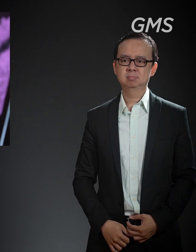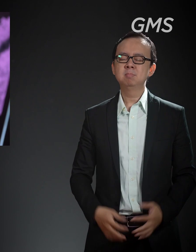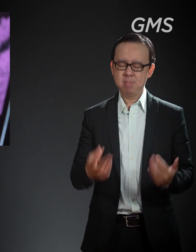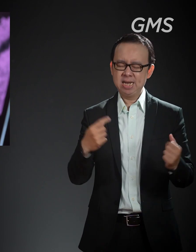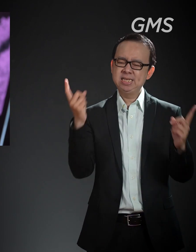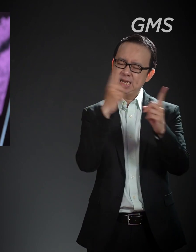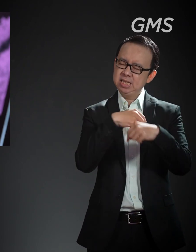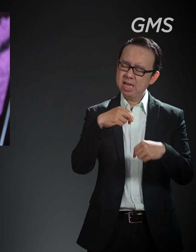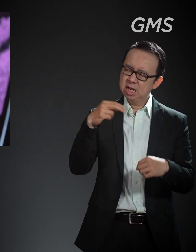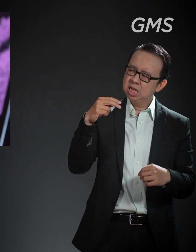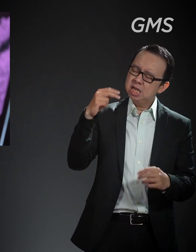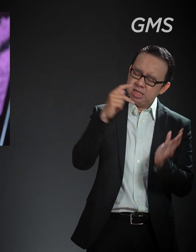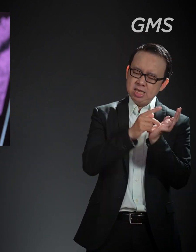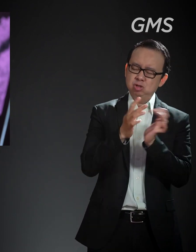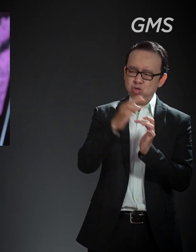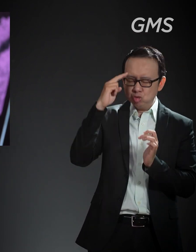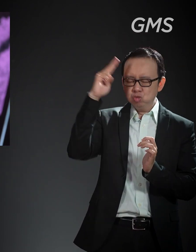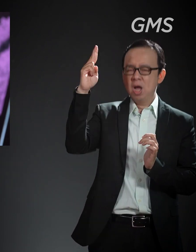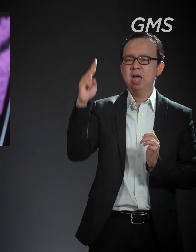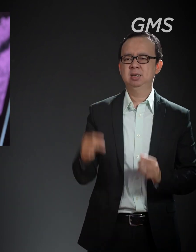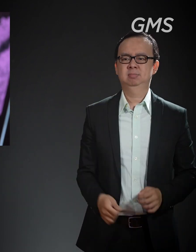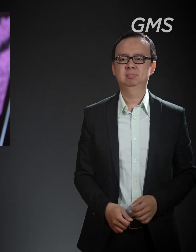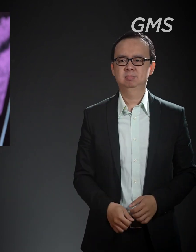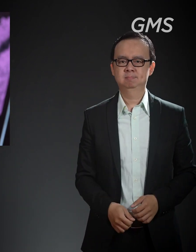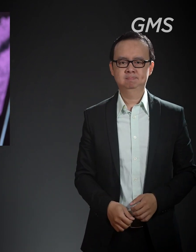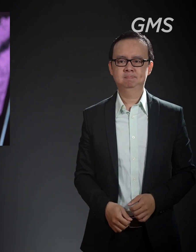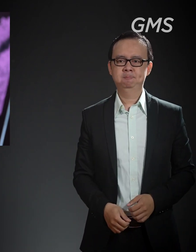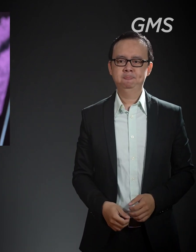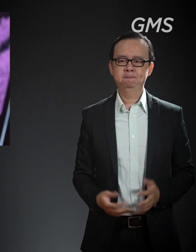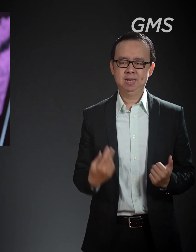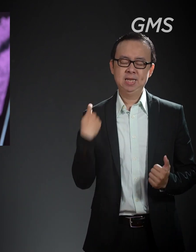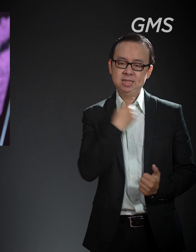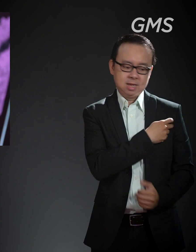Yesus Tuhan. Itulah pengakuan iman kita. Mari kita buka sama-sama.